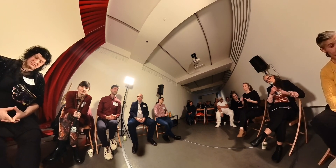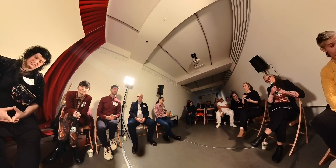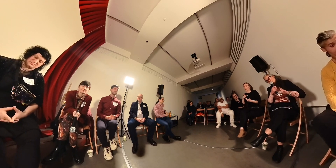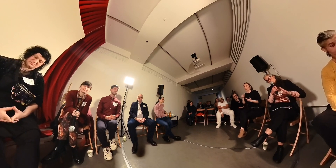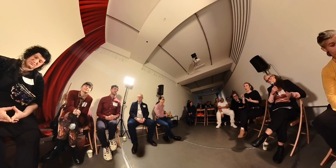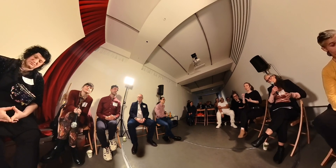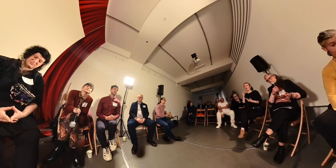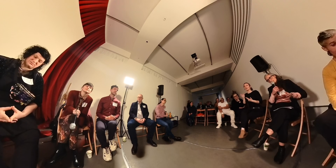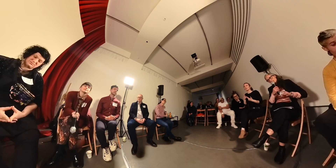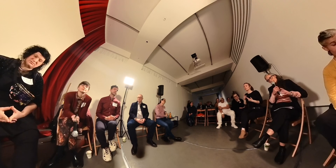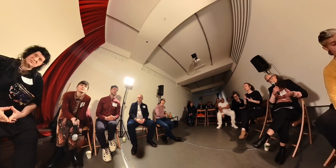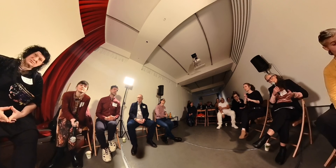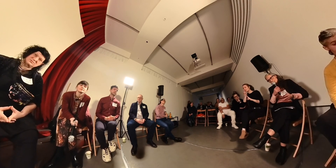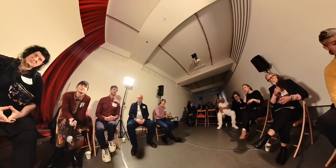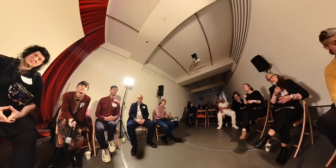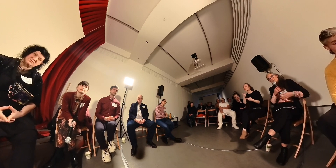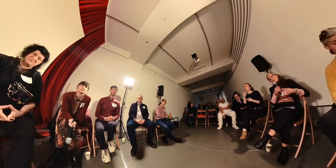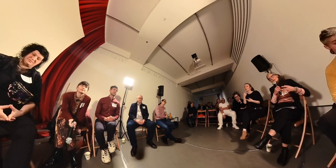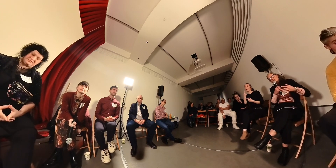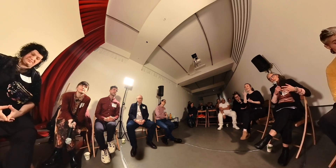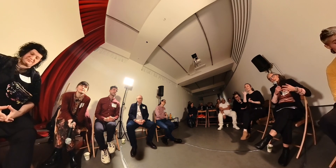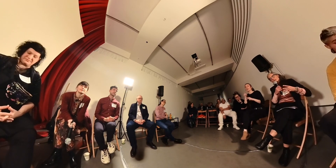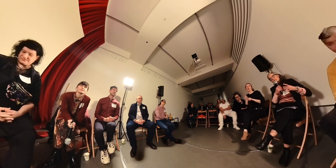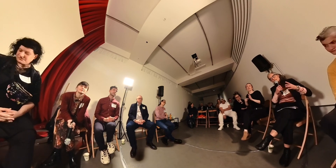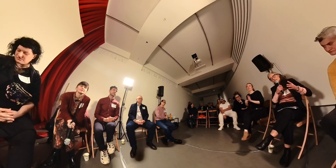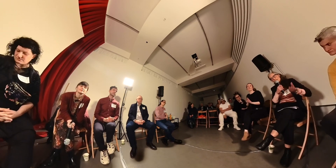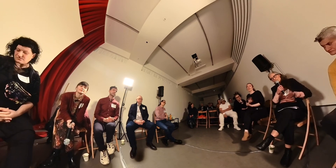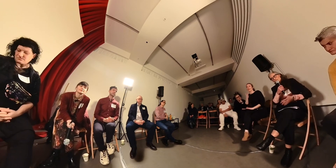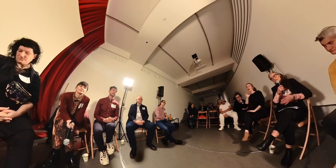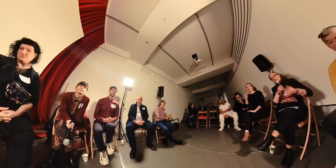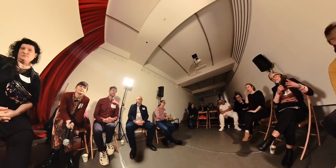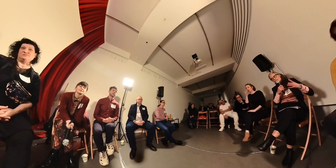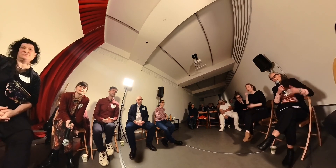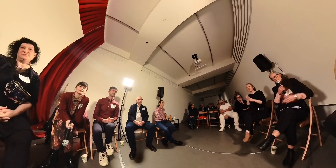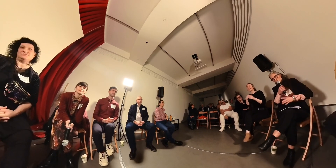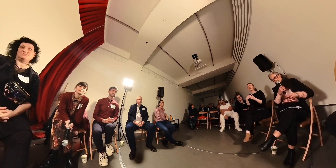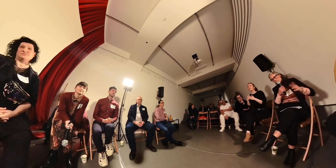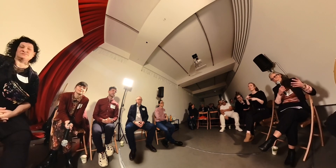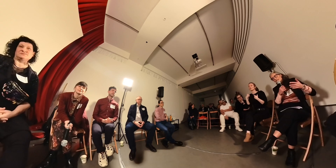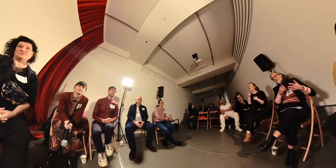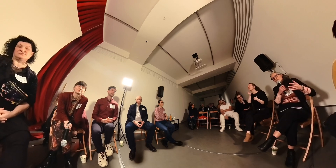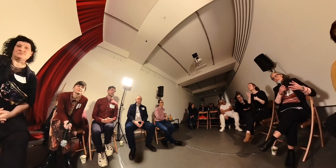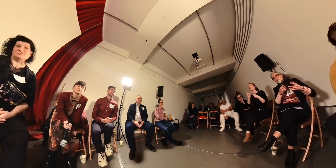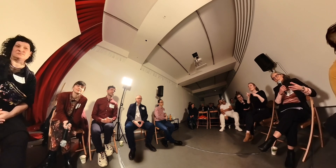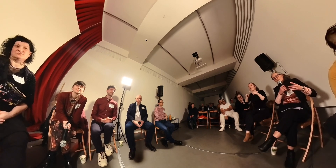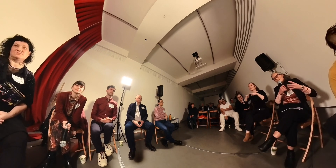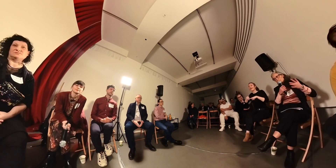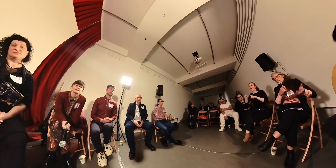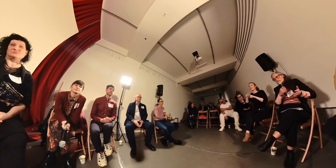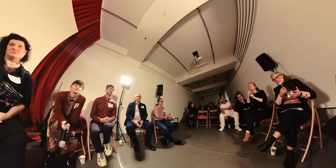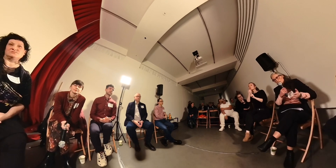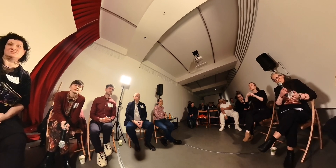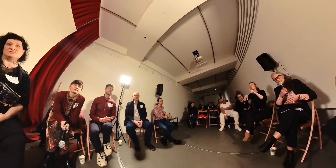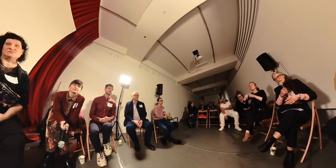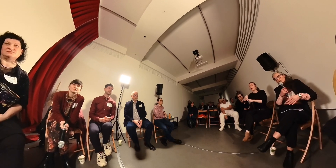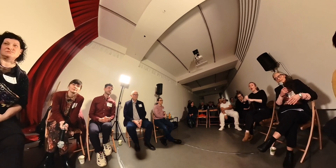explicitně třeba zmiňuje ten stereotyp a jak gádžové, teda jakože většina,